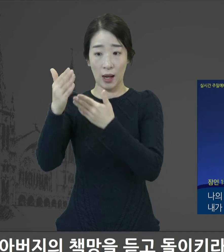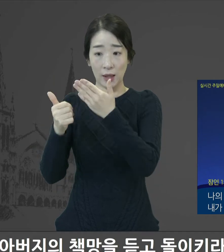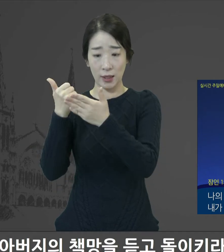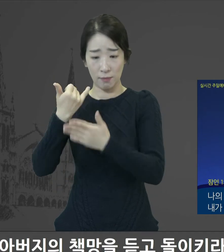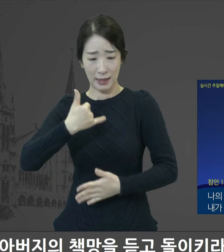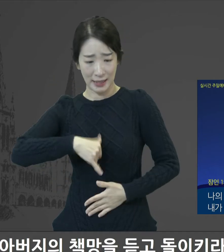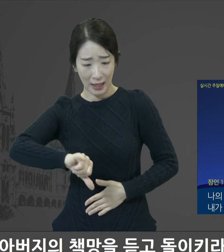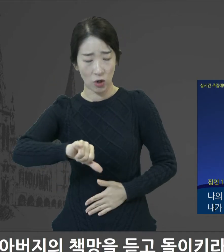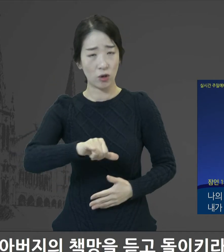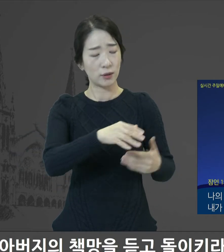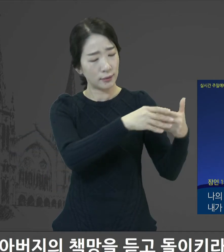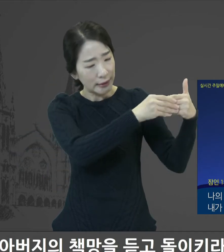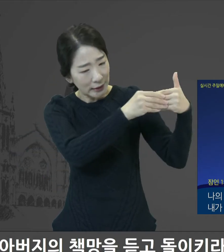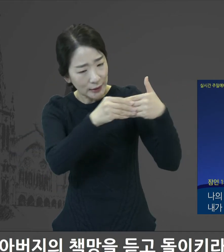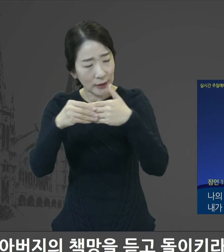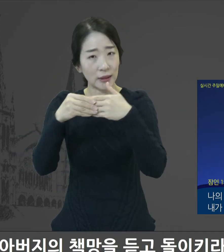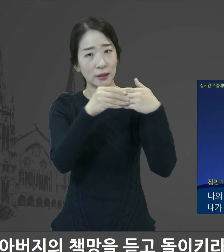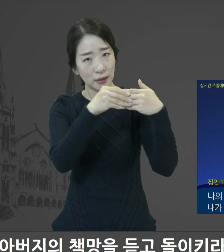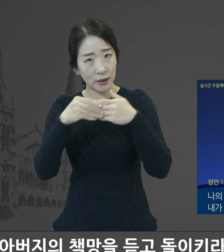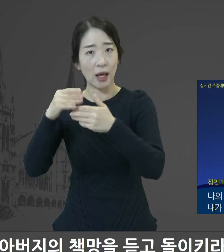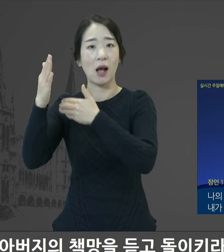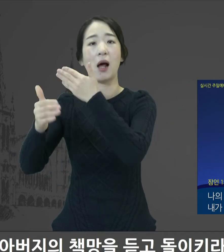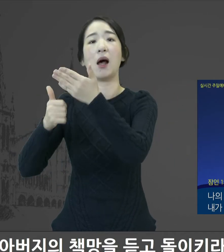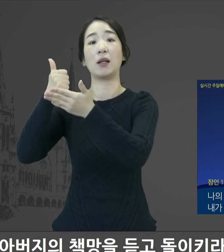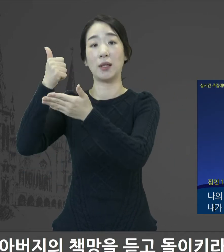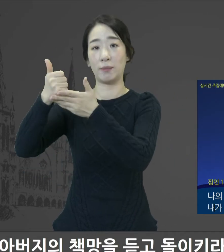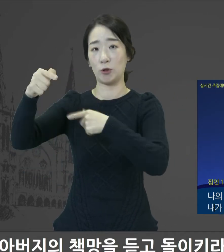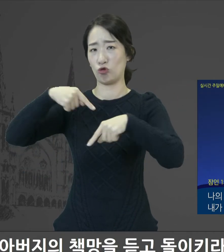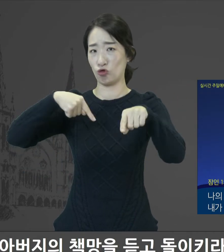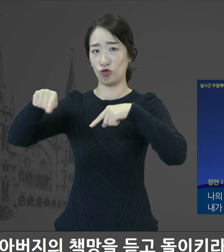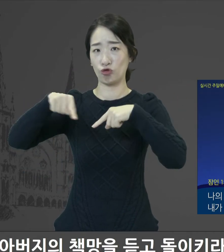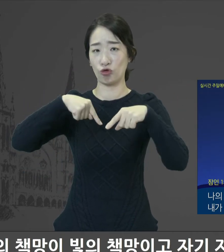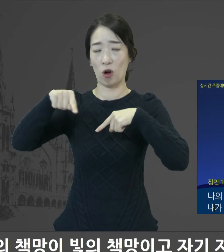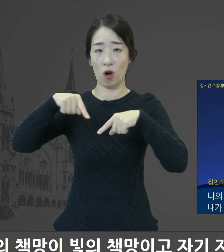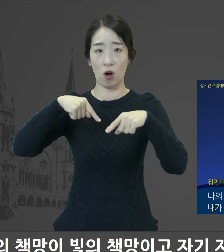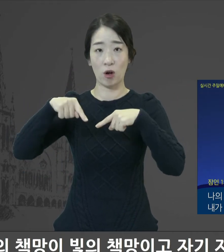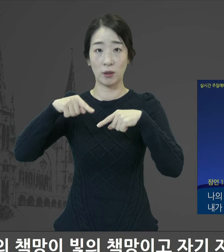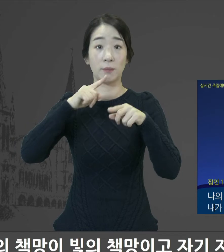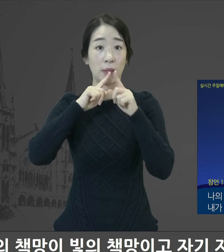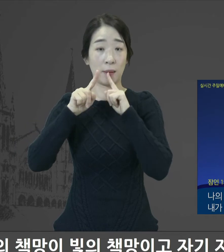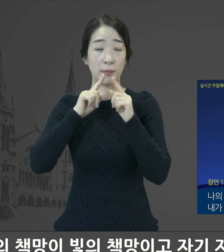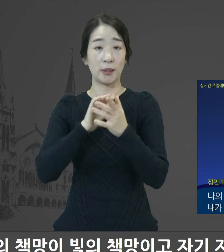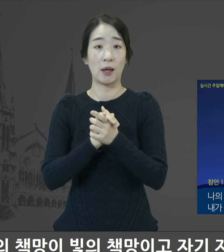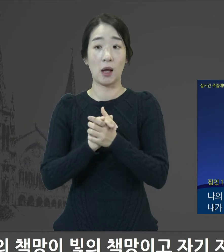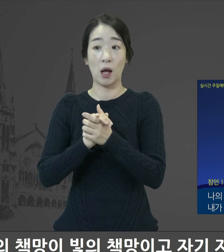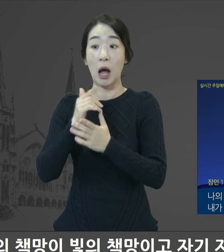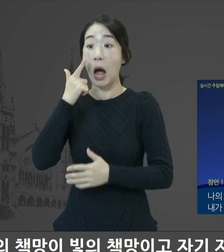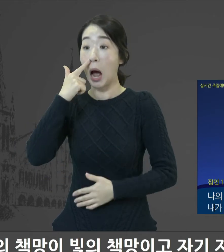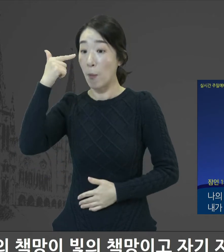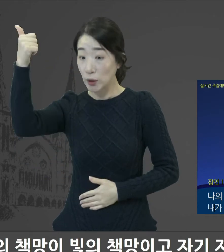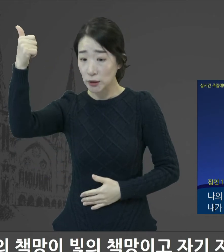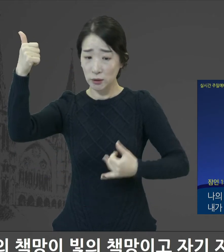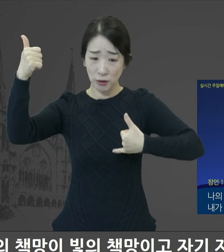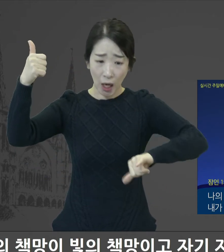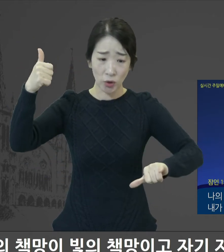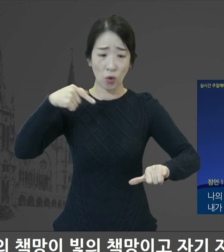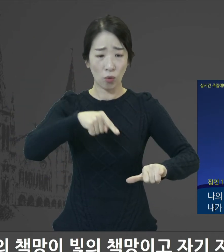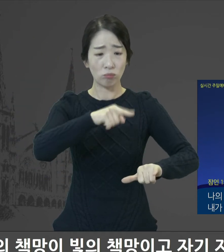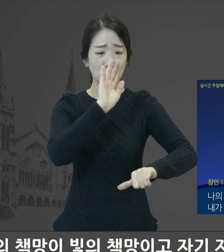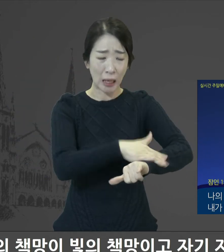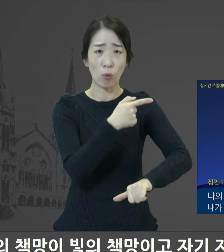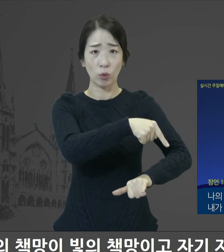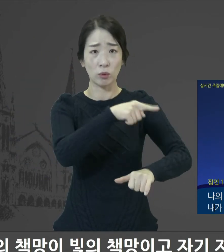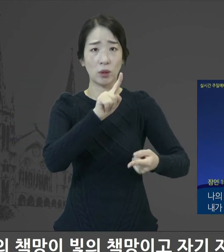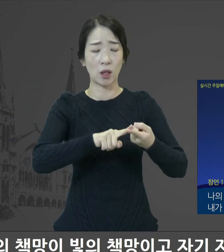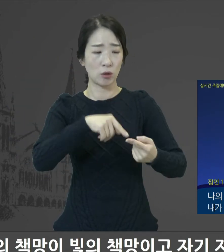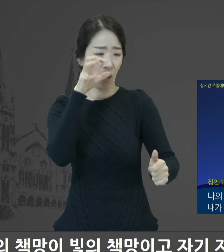이끄시는 아버지로서의 주권적 일을 행하시는 겁니다. 아버지는 자녀를 훈계해야 됩니다. 바른 길로